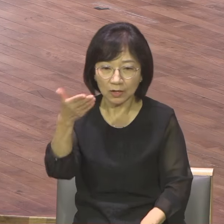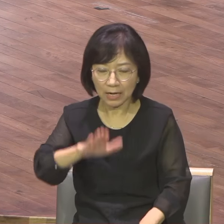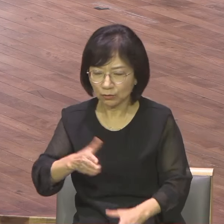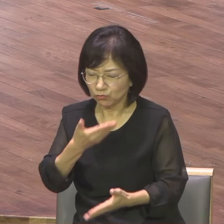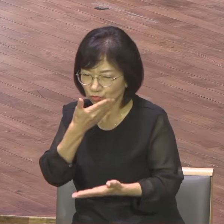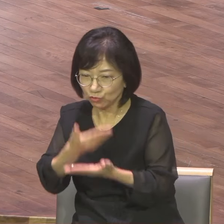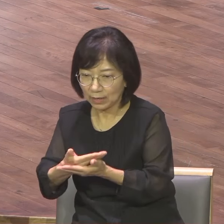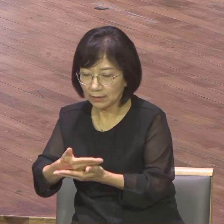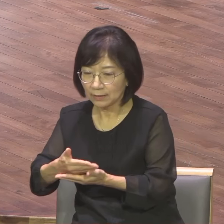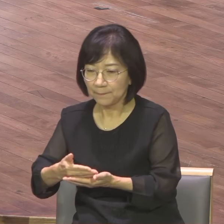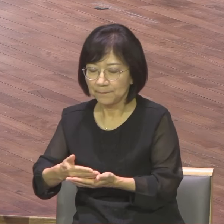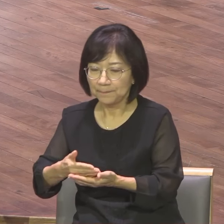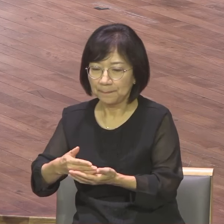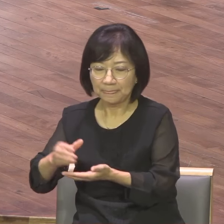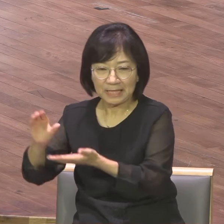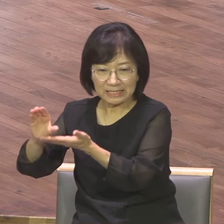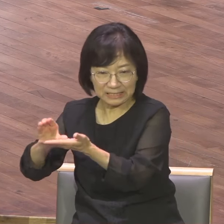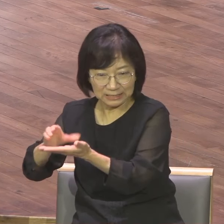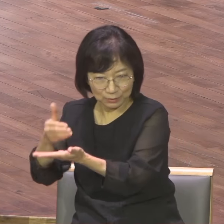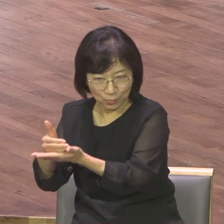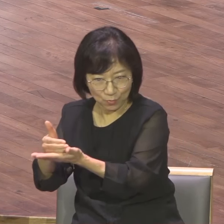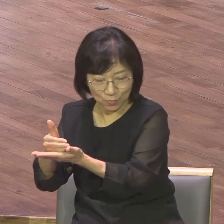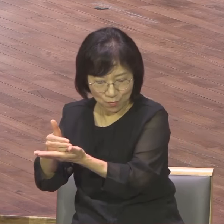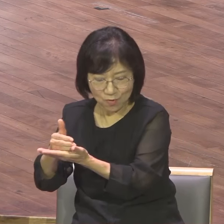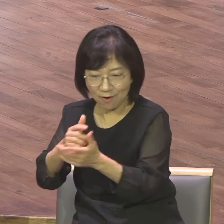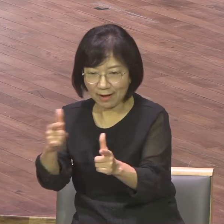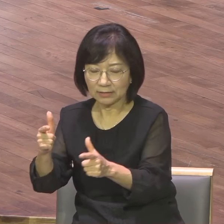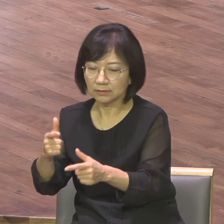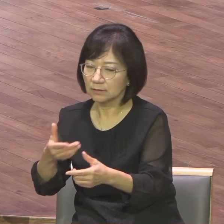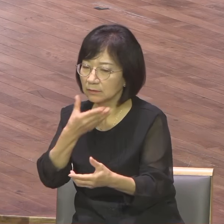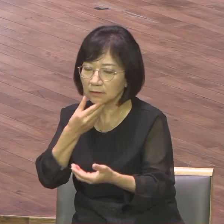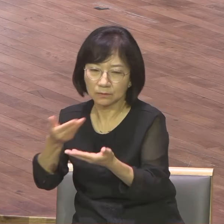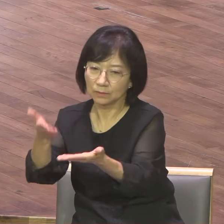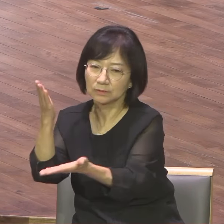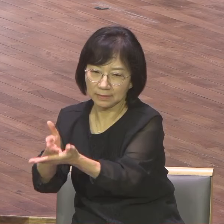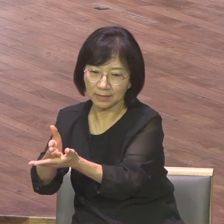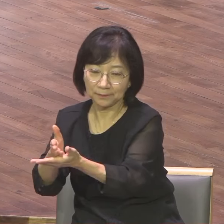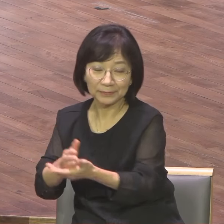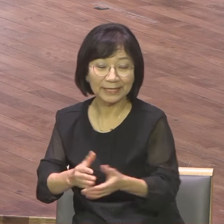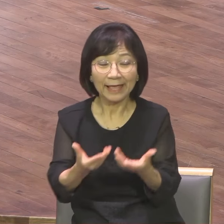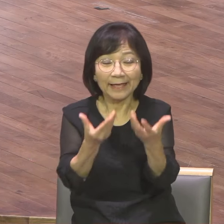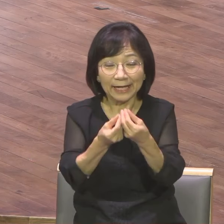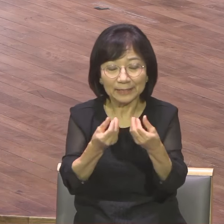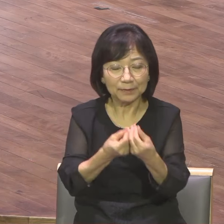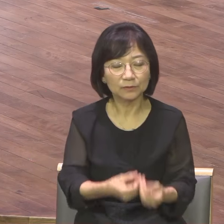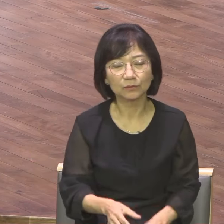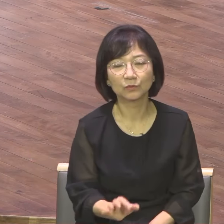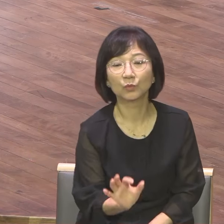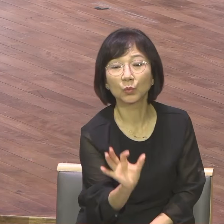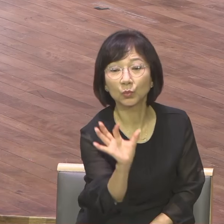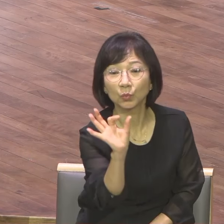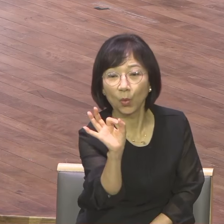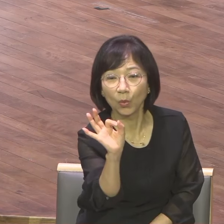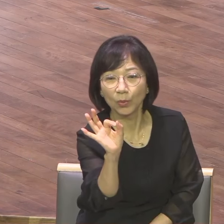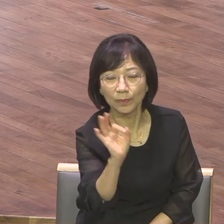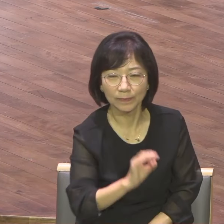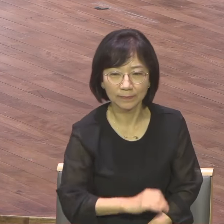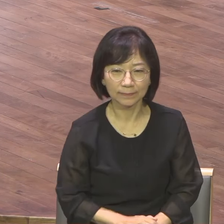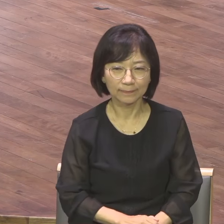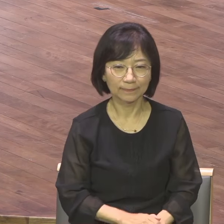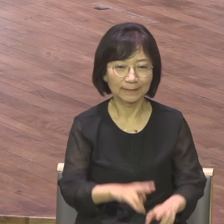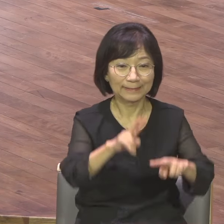못해. 서론이 뭡니까? 육신에 보이는 돈. 사람들이 좋아하는 돈, 자리, 명예,